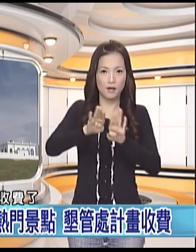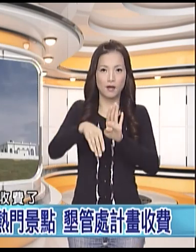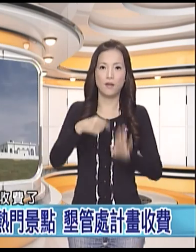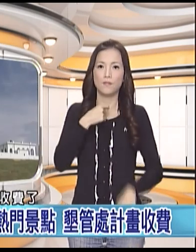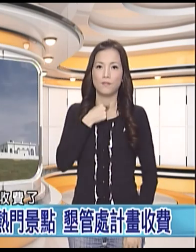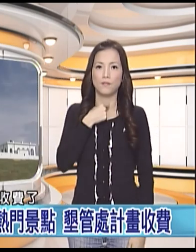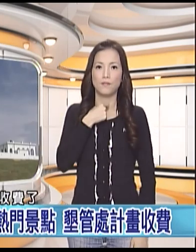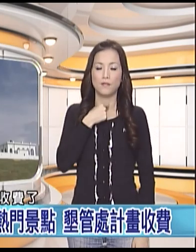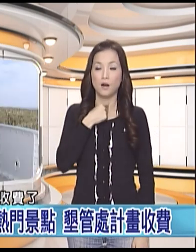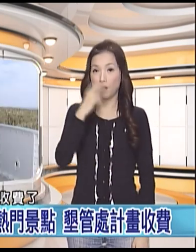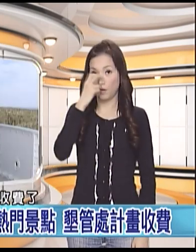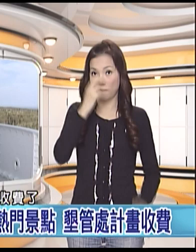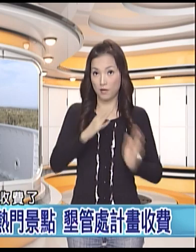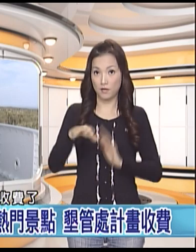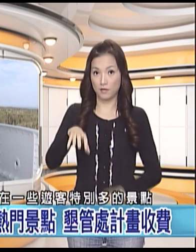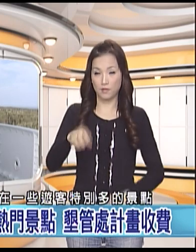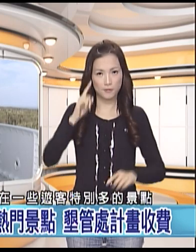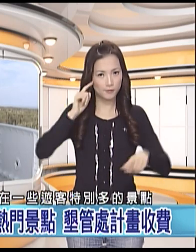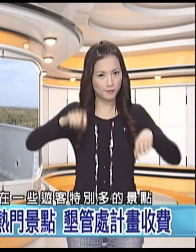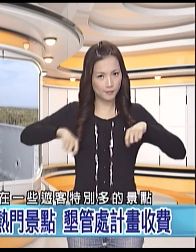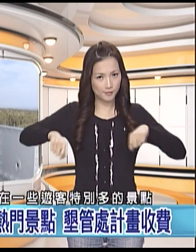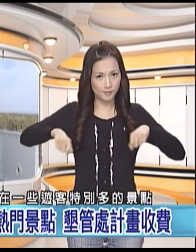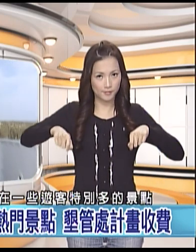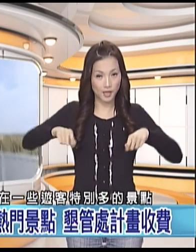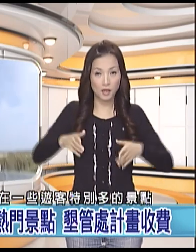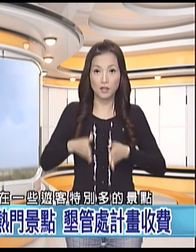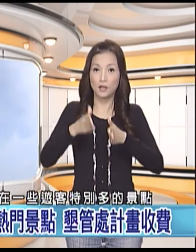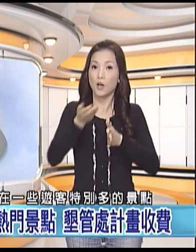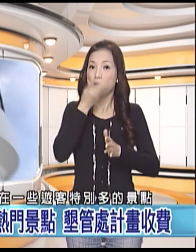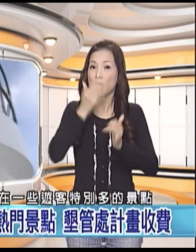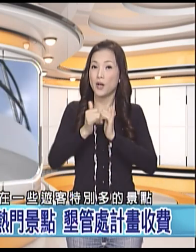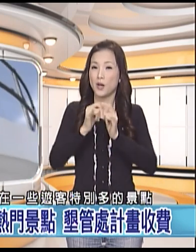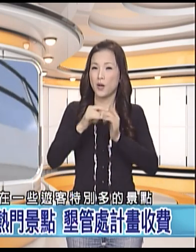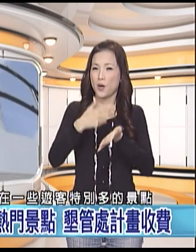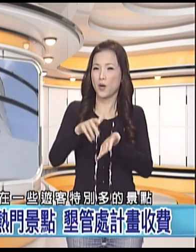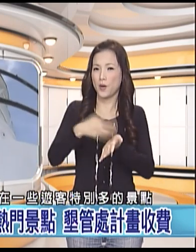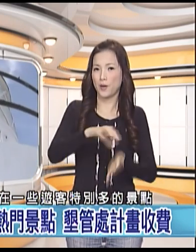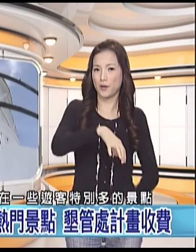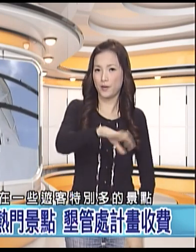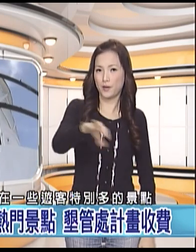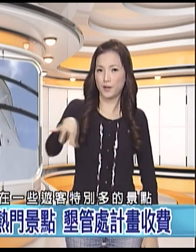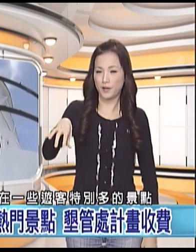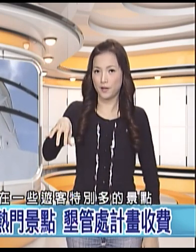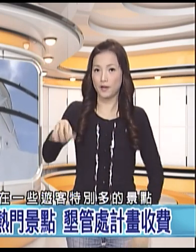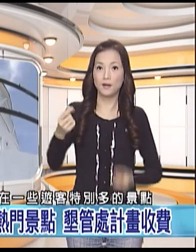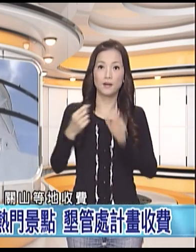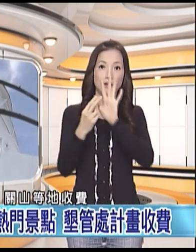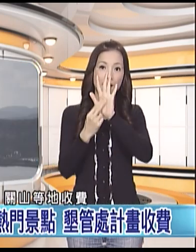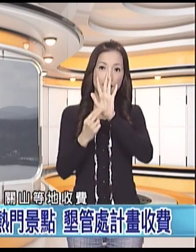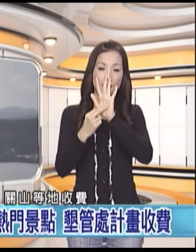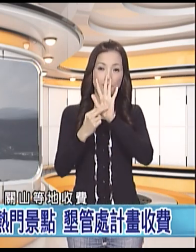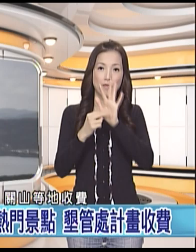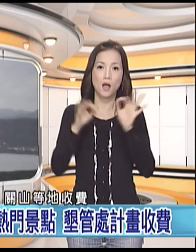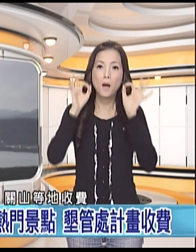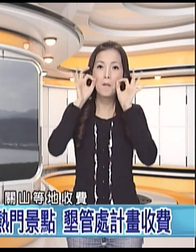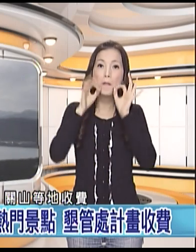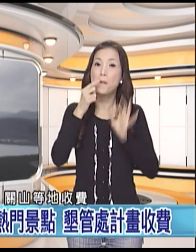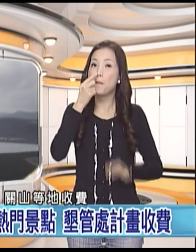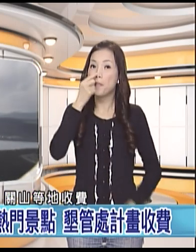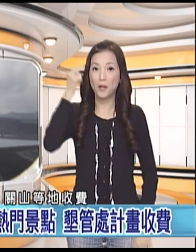定要收费了。垦管处计划在一些游客特别多的景点，像是猫鼻头还有